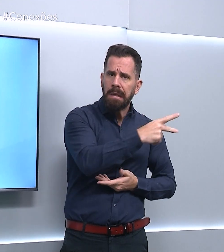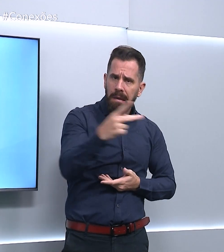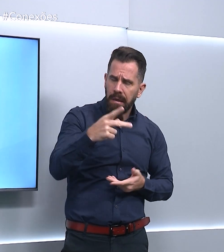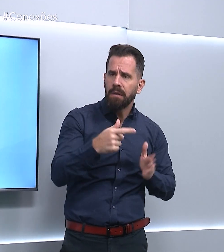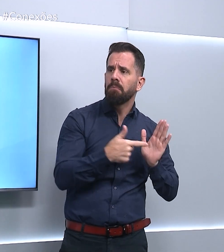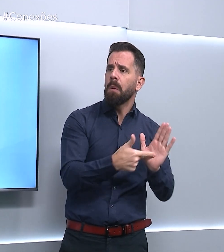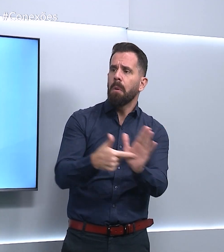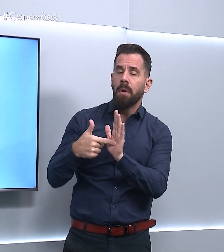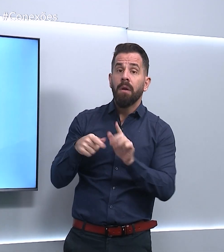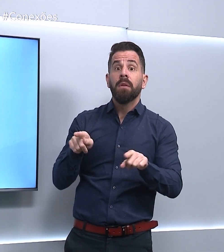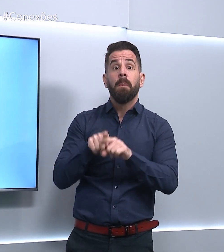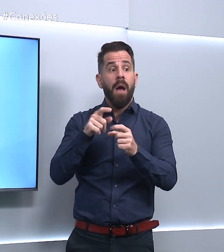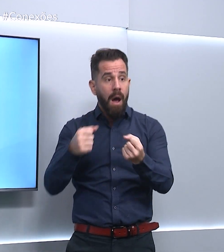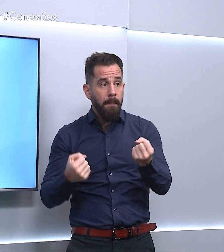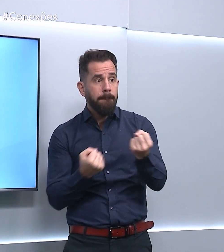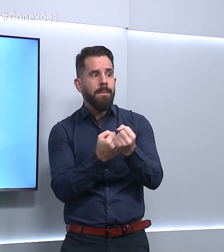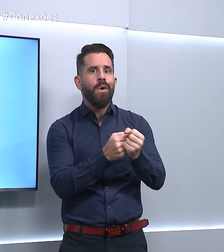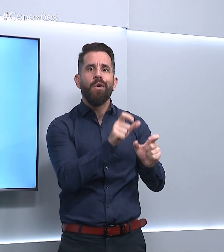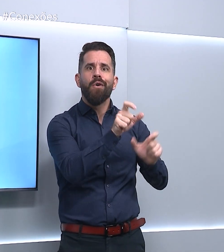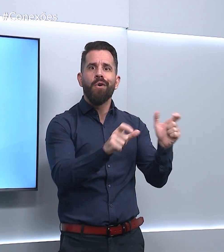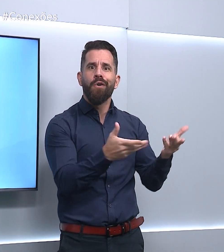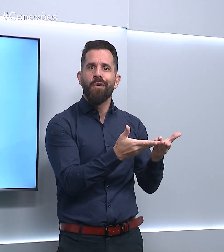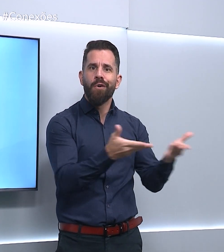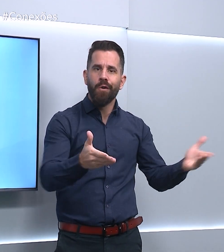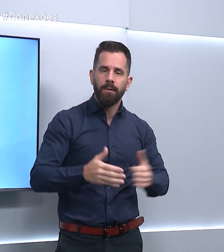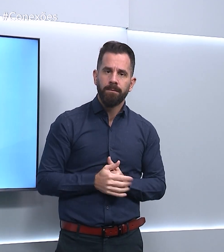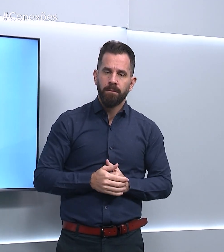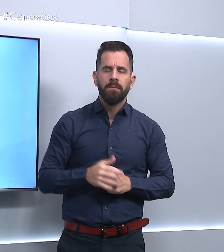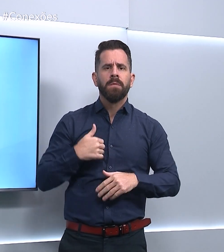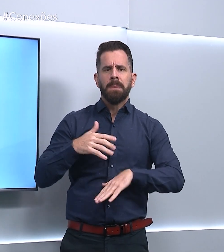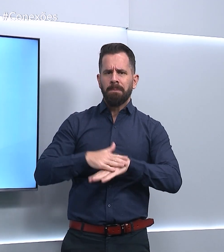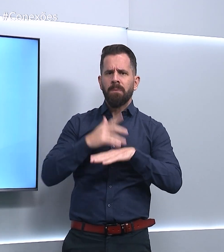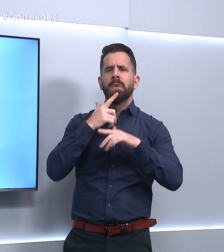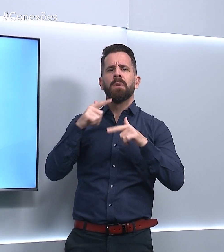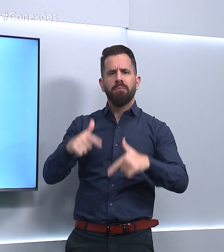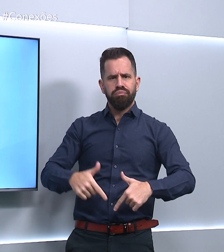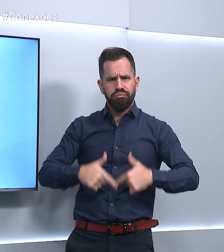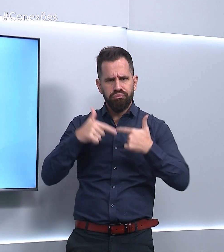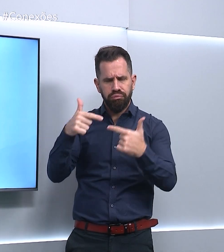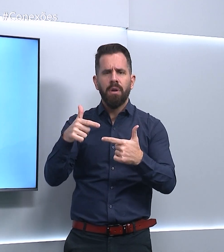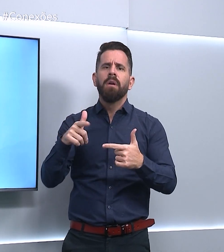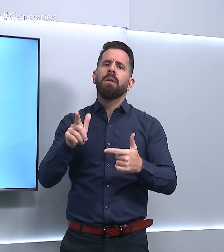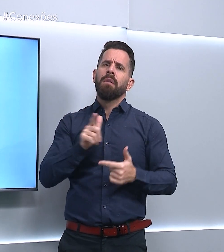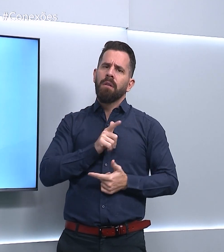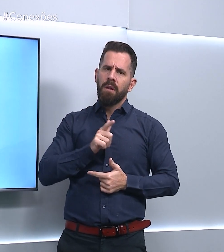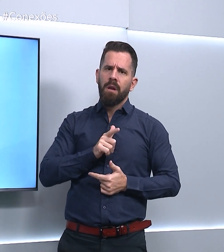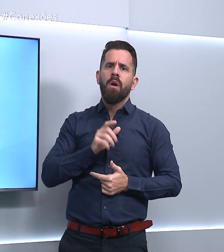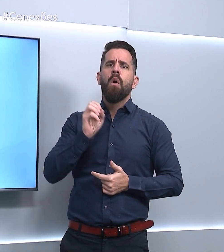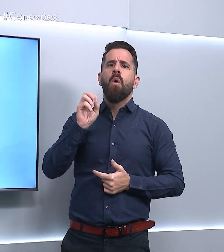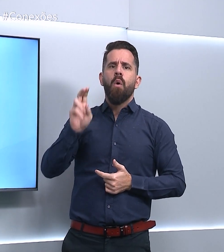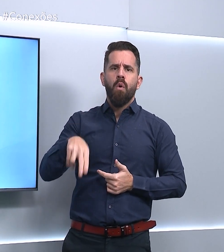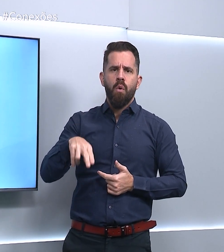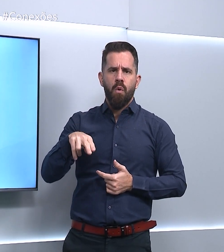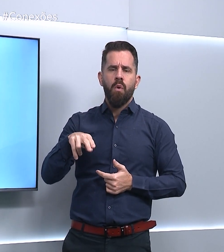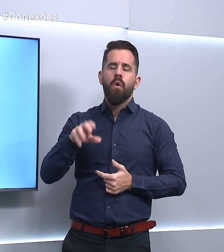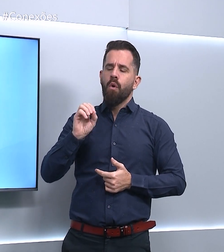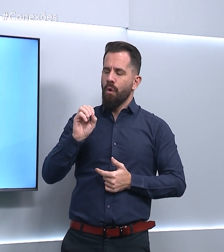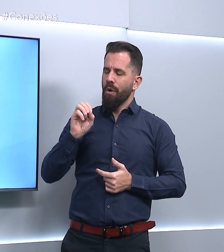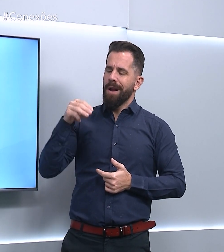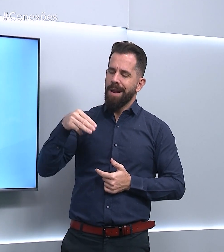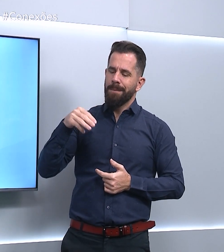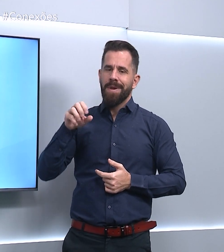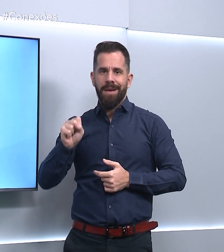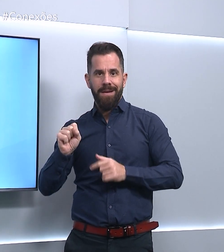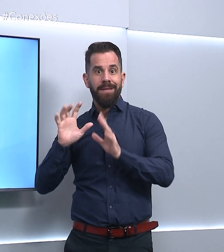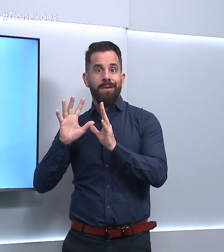do apoio ao aleitamento materno. A iniciativa é promovida por entidades como a Organização Mundial da Saúde e o Fundo